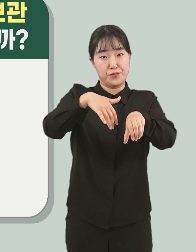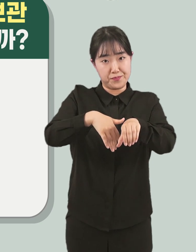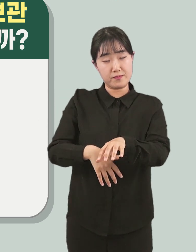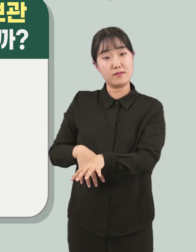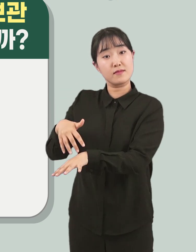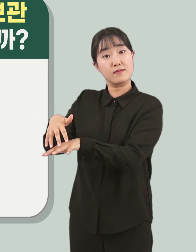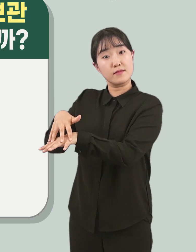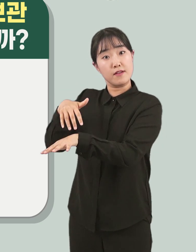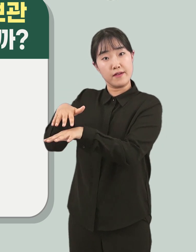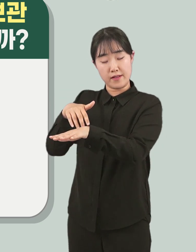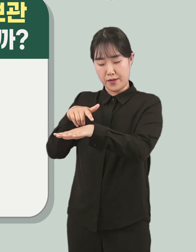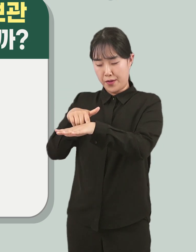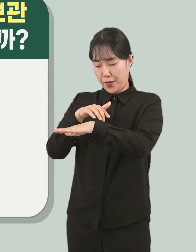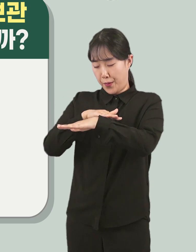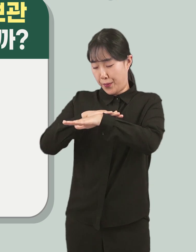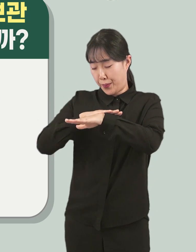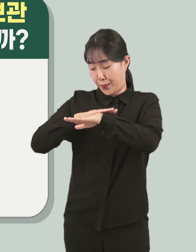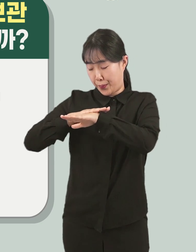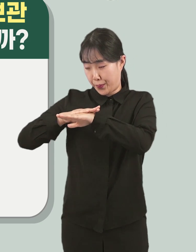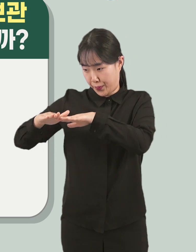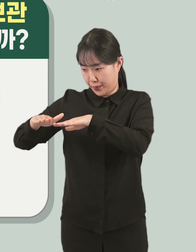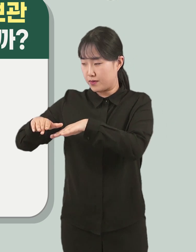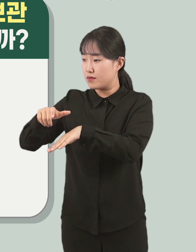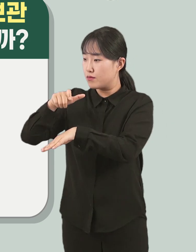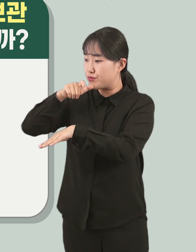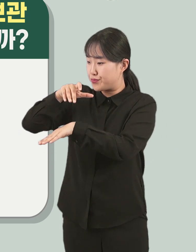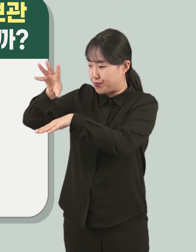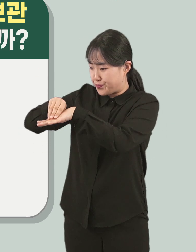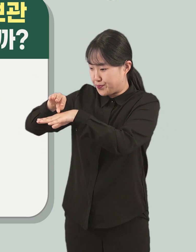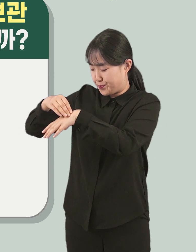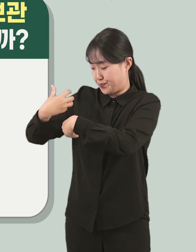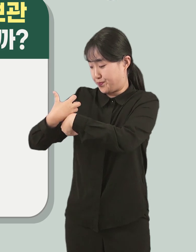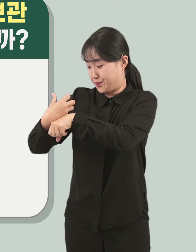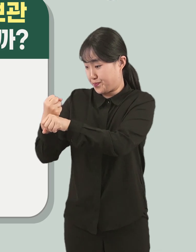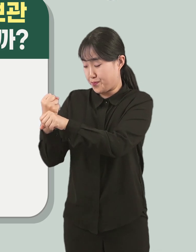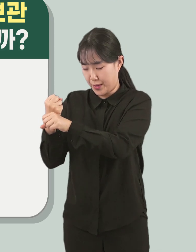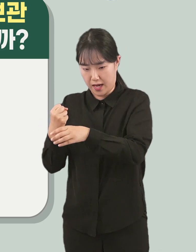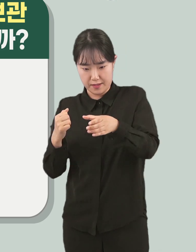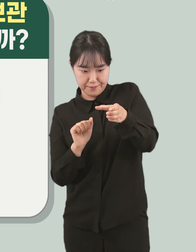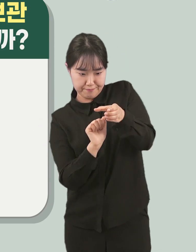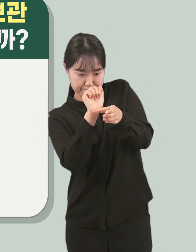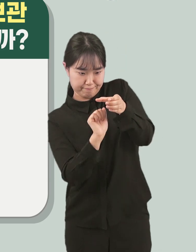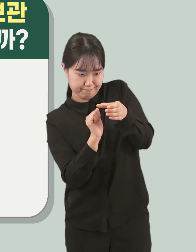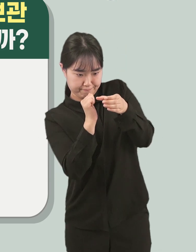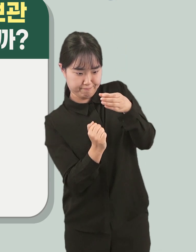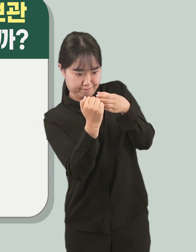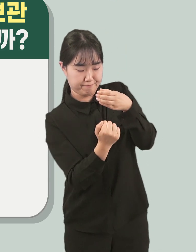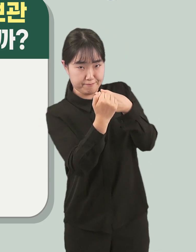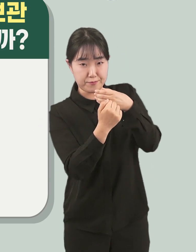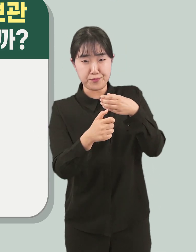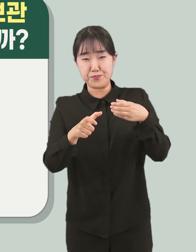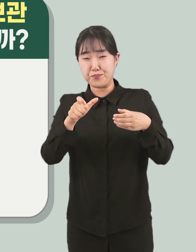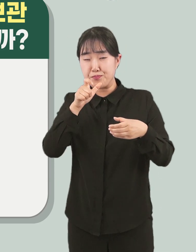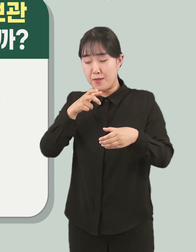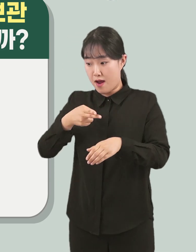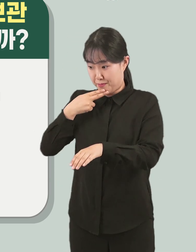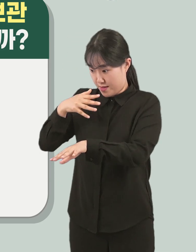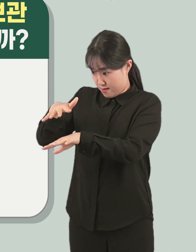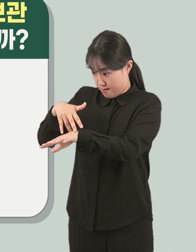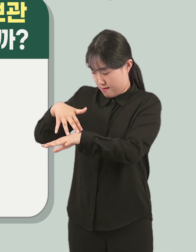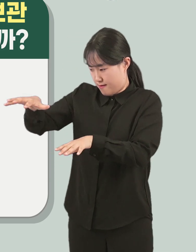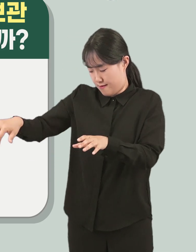적셔 닦아낸 후 마른 천으로 물기를 제거합니다. 세척 후에는 깨끗한 장소에서 완전히